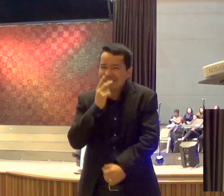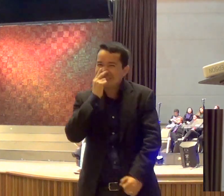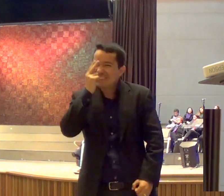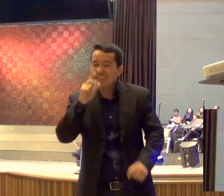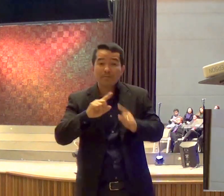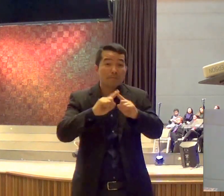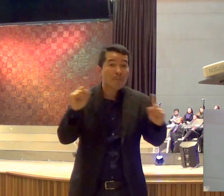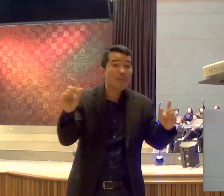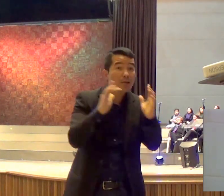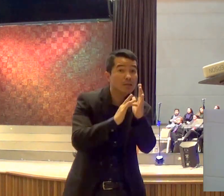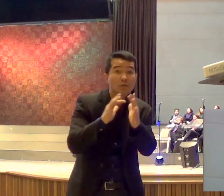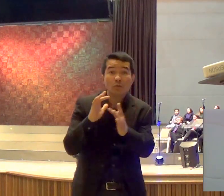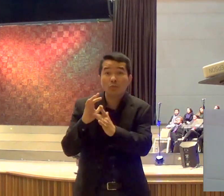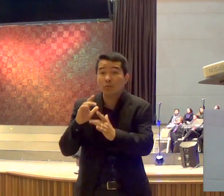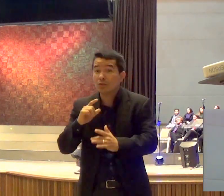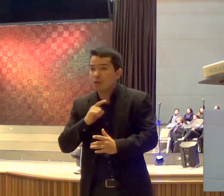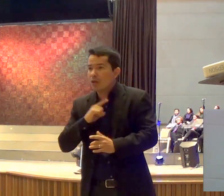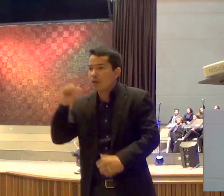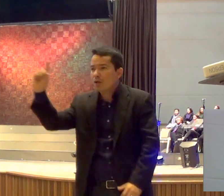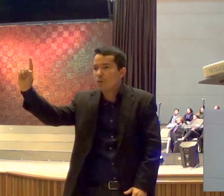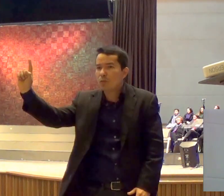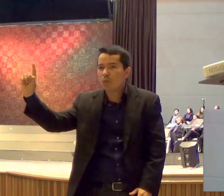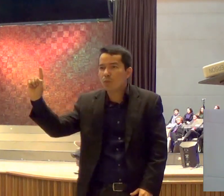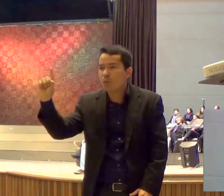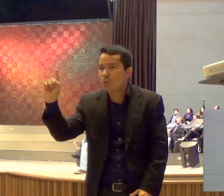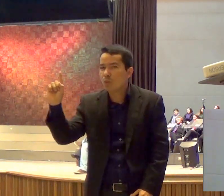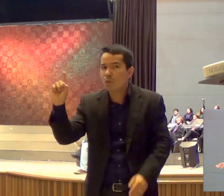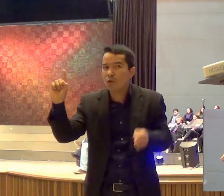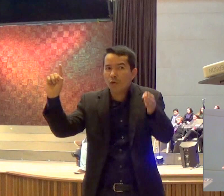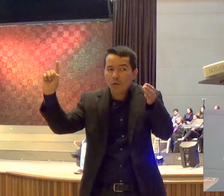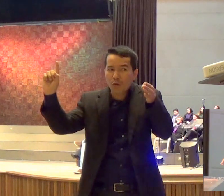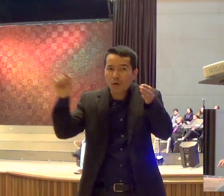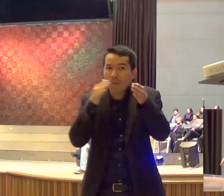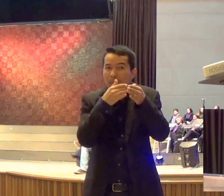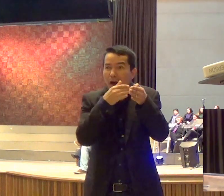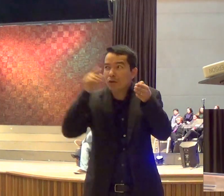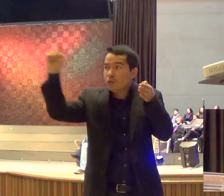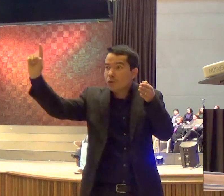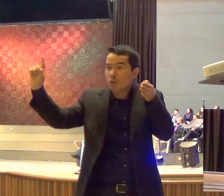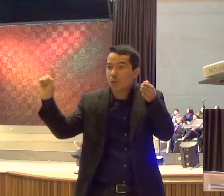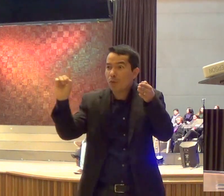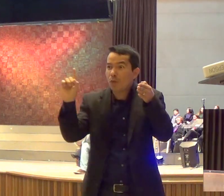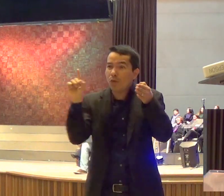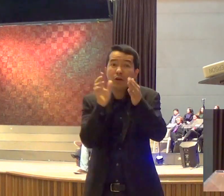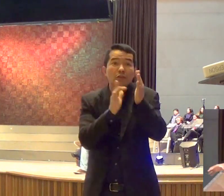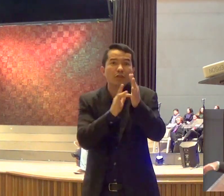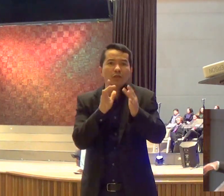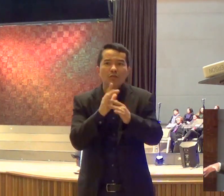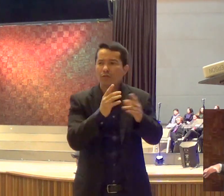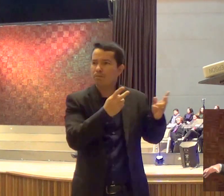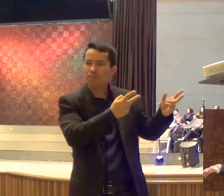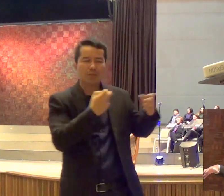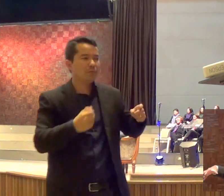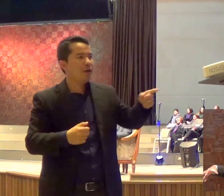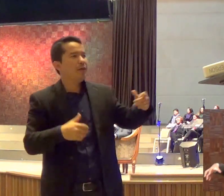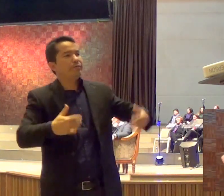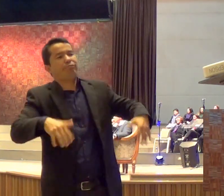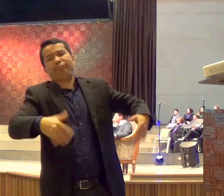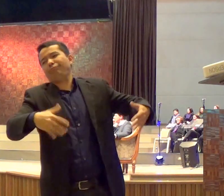vai se aproximando ele percebe o pânico dos discípulos dentro do barco e eu tenho